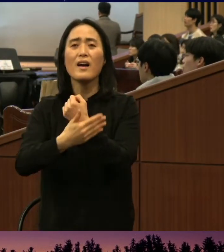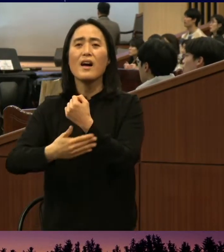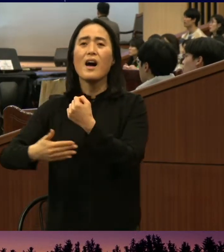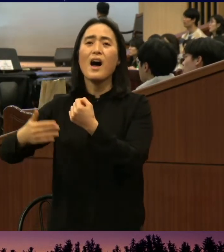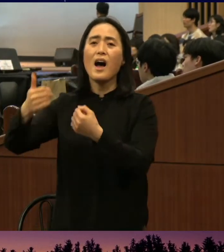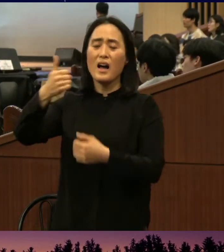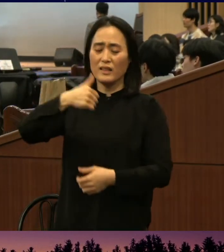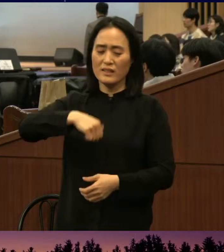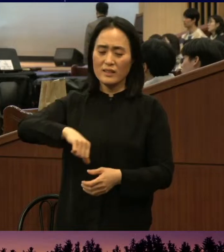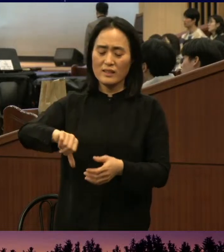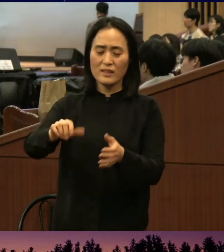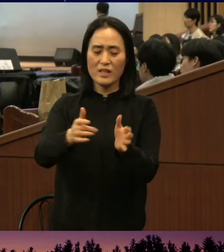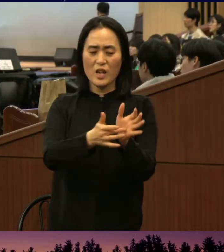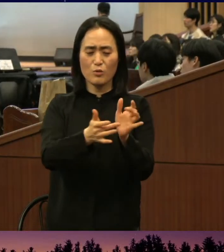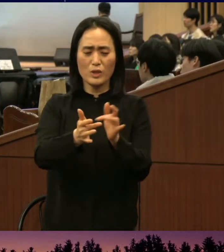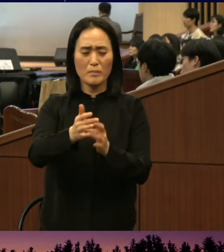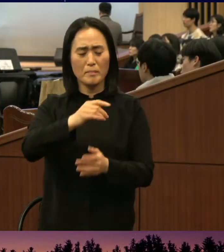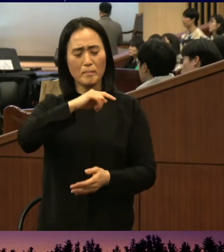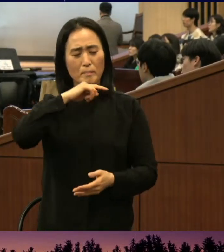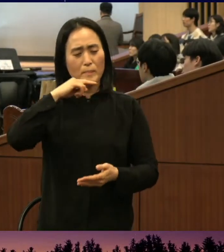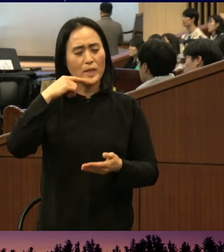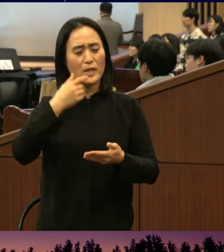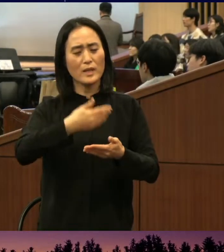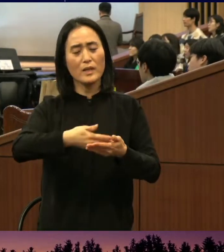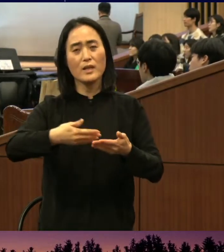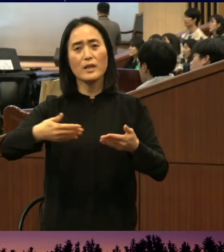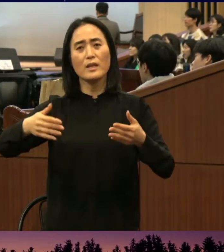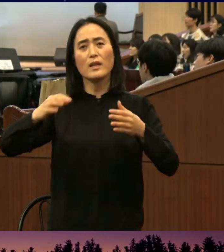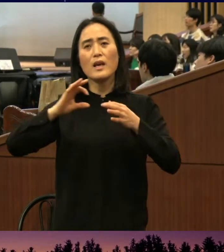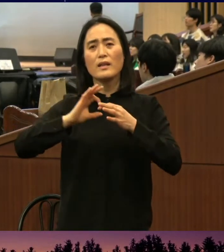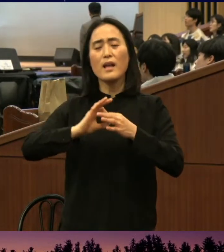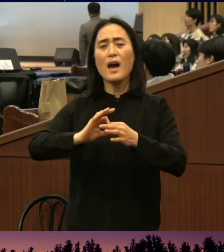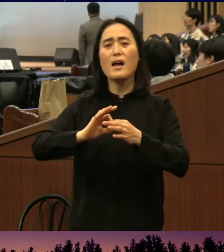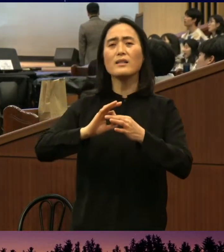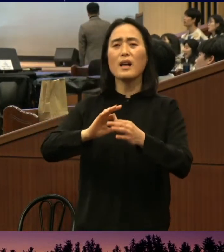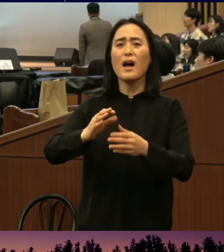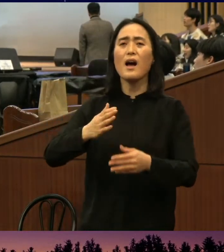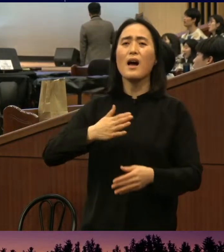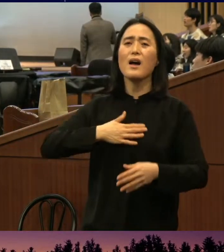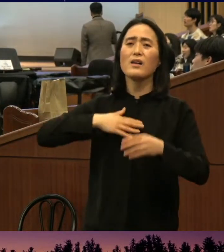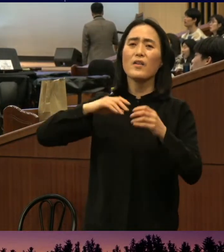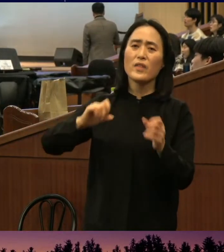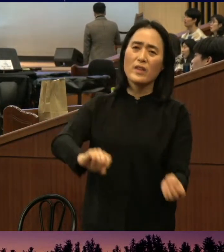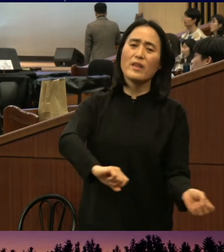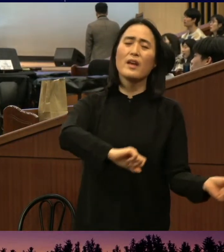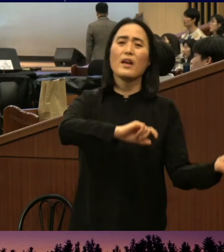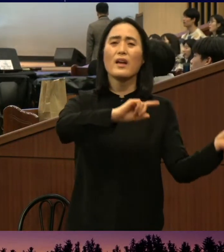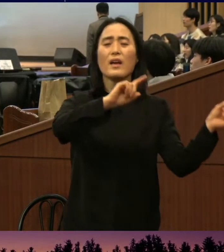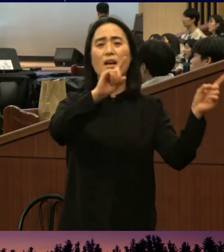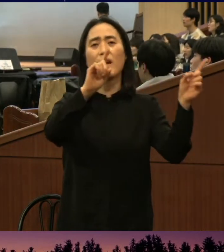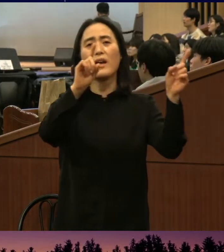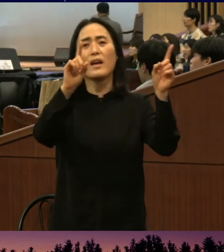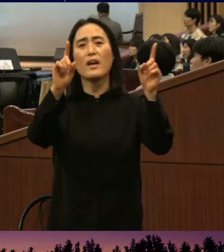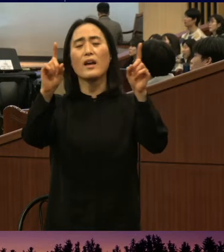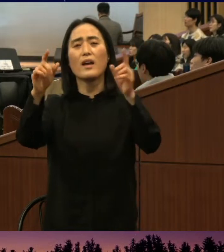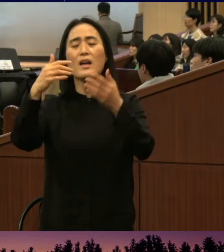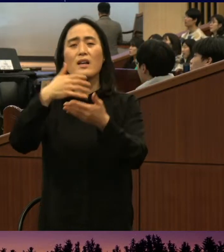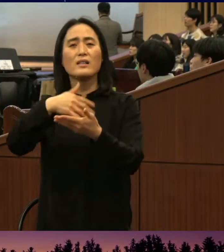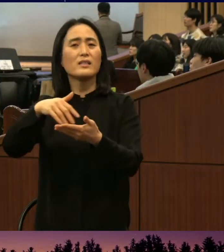은혜라. 아들 피로 날 살렸네.